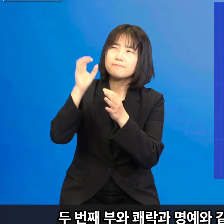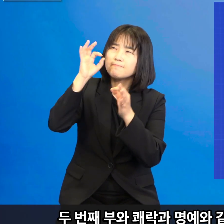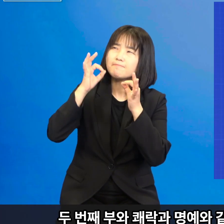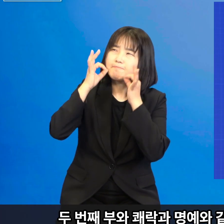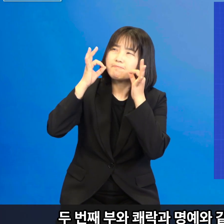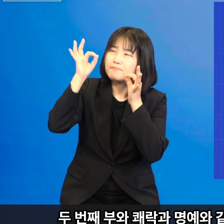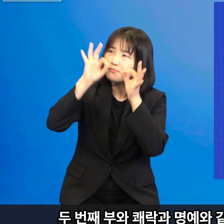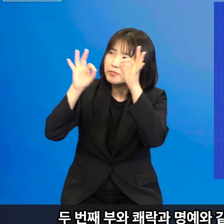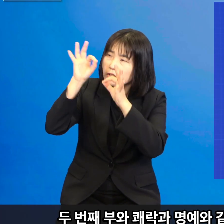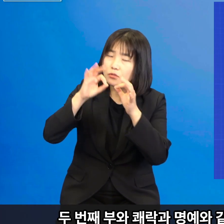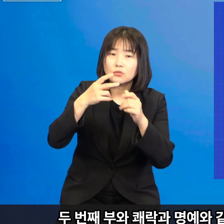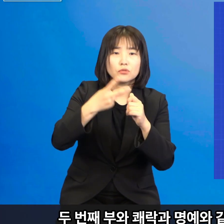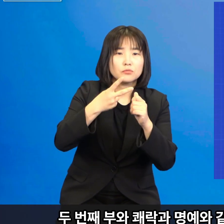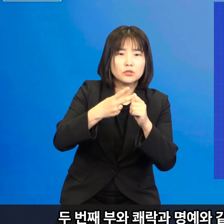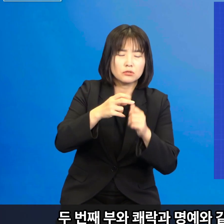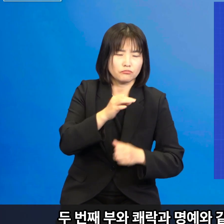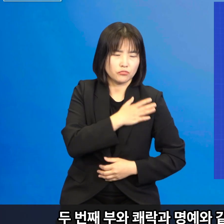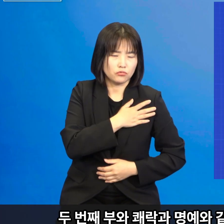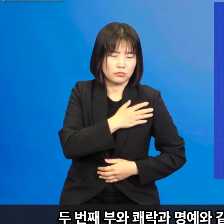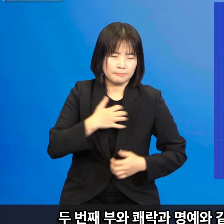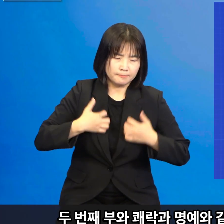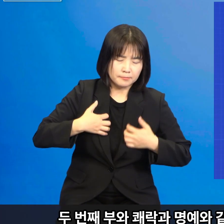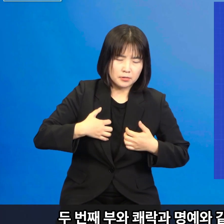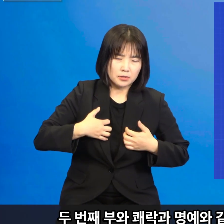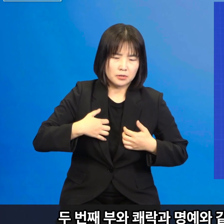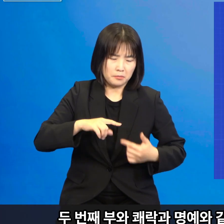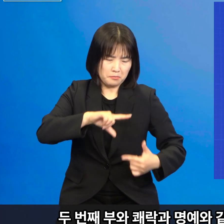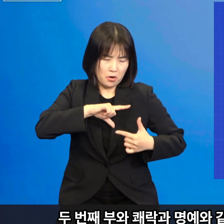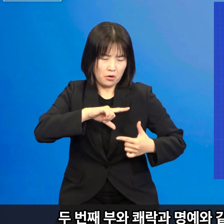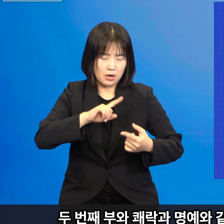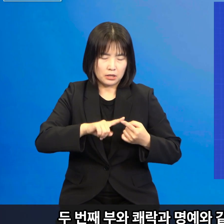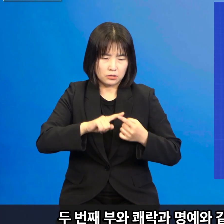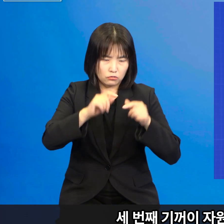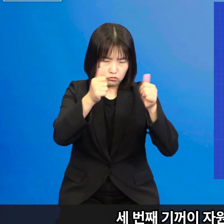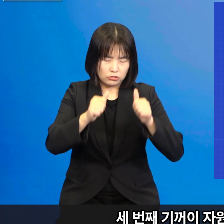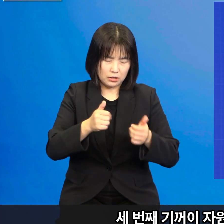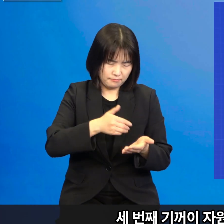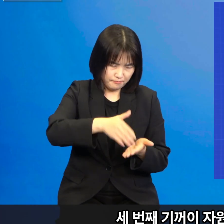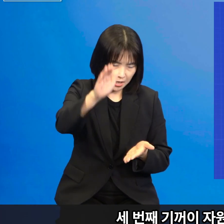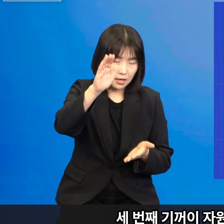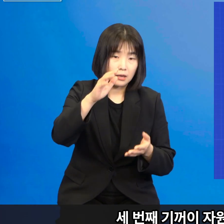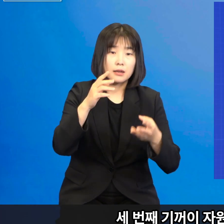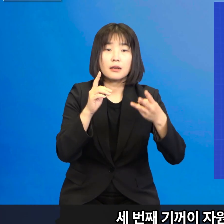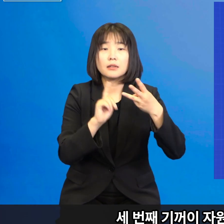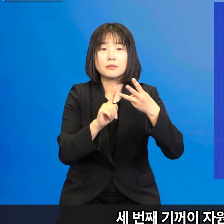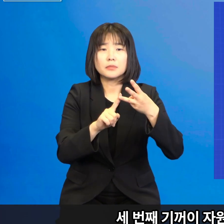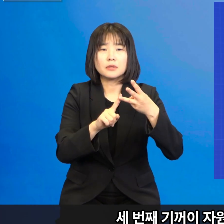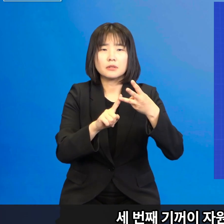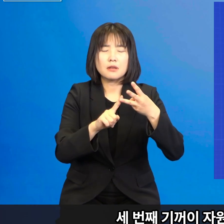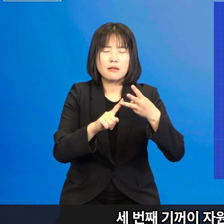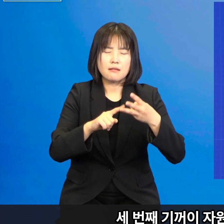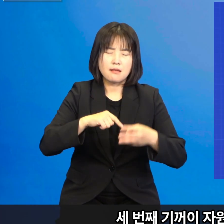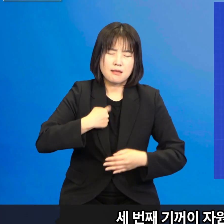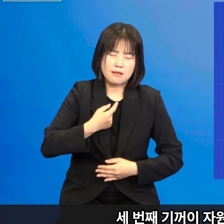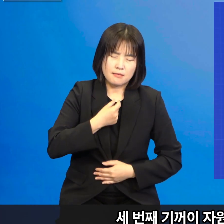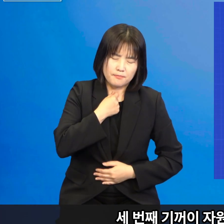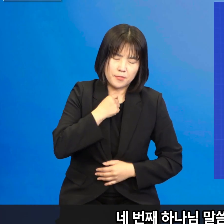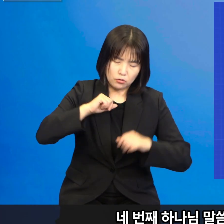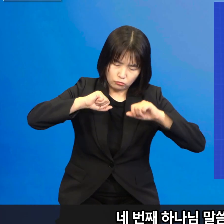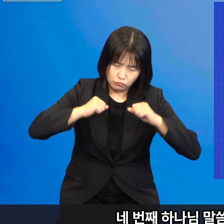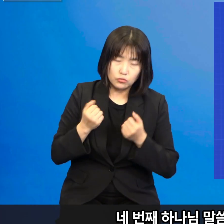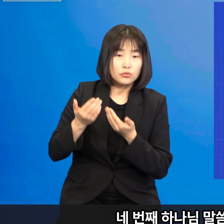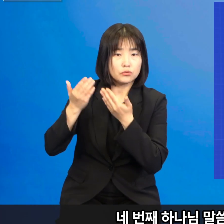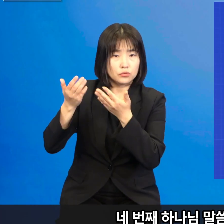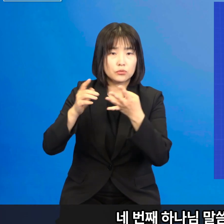두 번째, 부와 쾌락과 명예와 같은 그런 우상들을 제거했고, 세 번째, 기꺼이 자원하는 순종이 있었고,